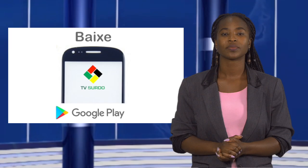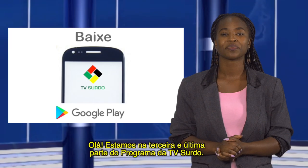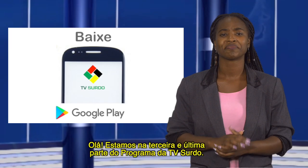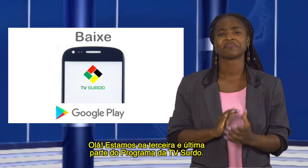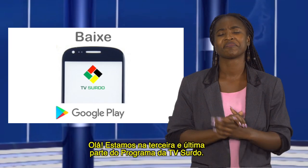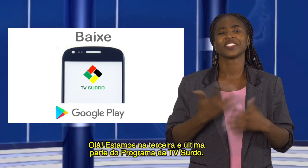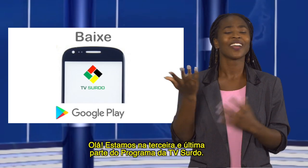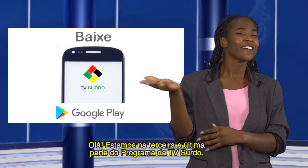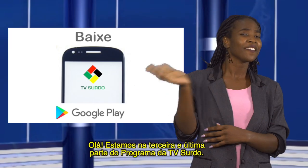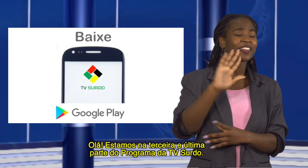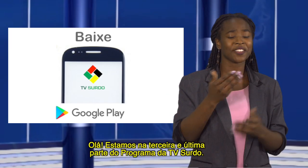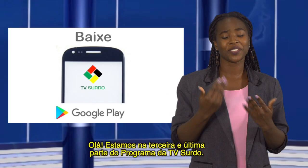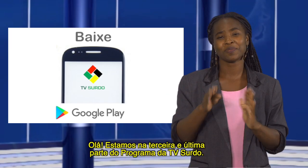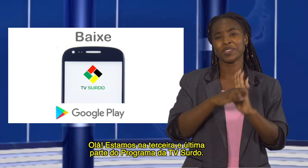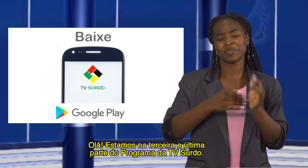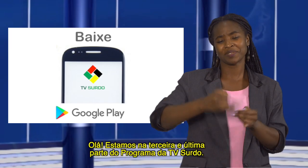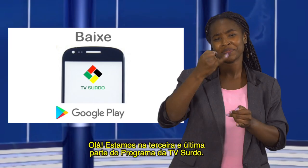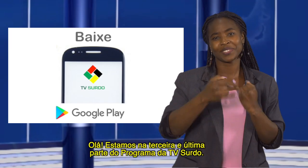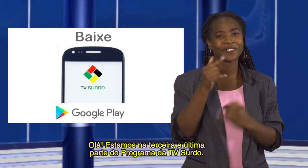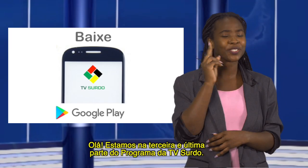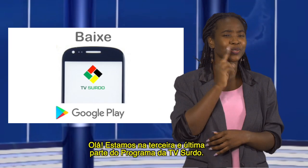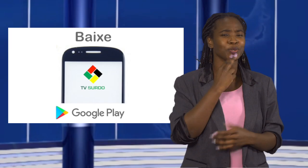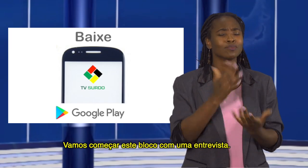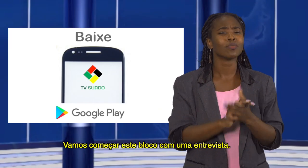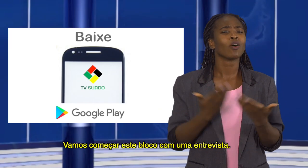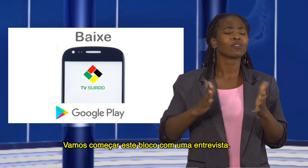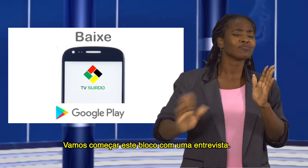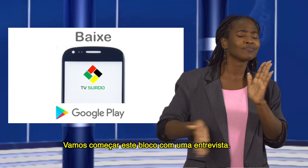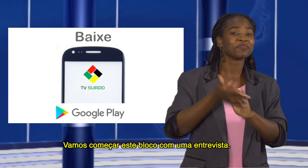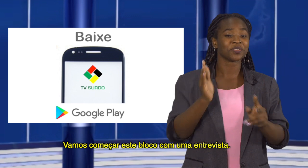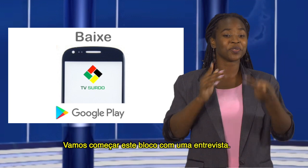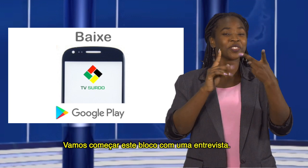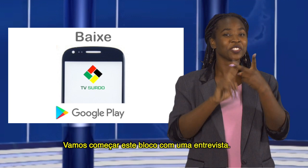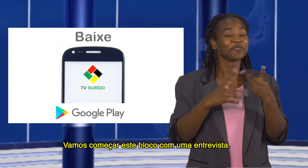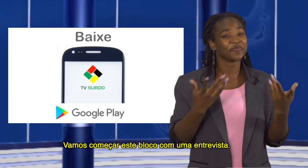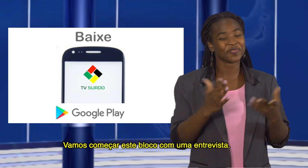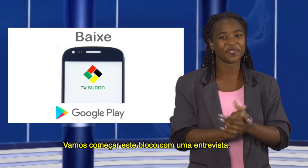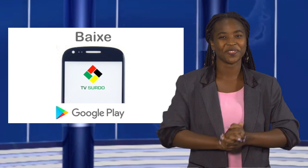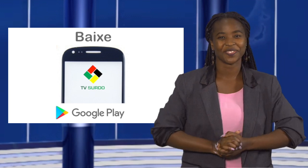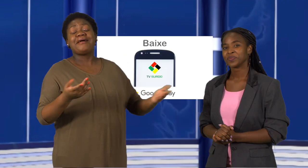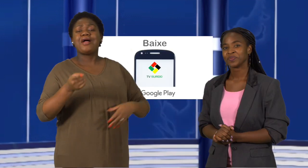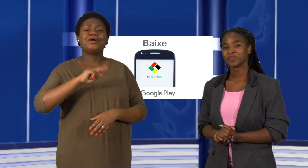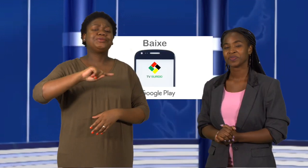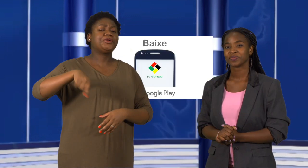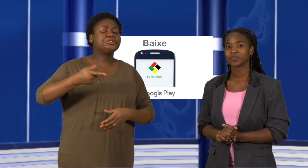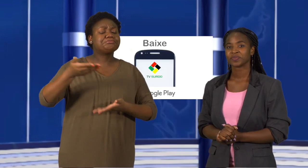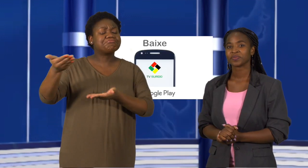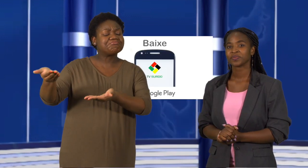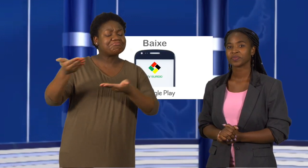Olá, estamos na terceira e última parte do programa da TV Surdo. Vamos começar este bloco com uma entrevista.